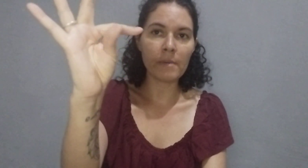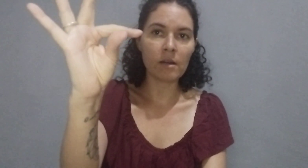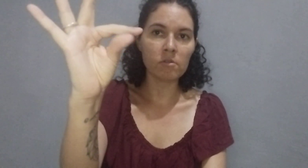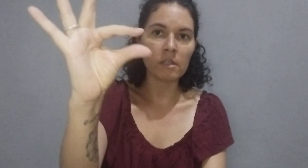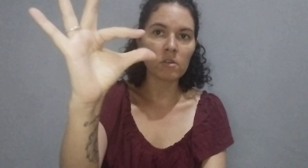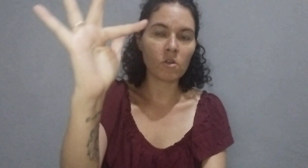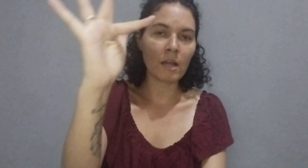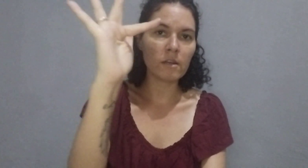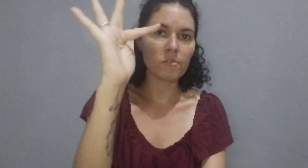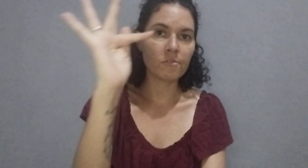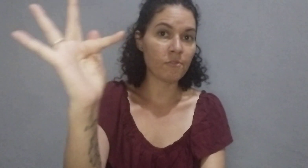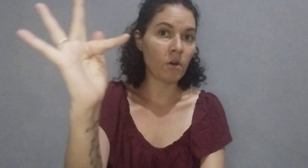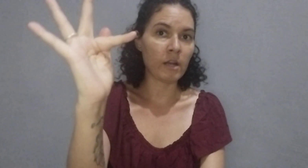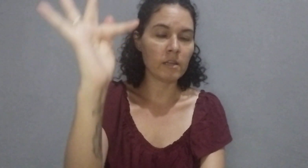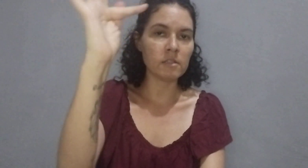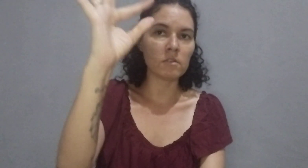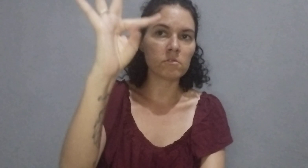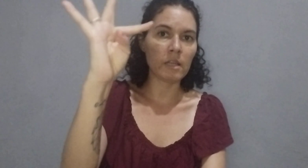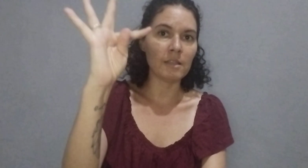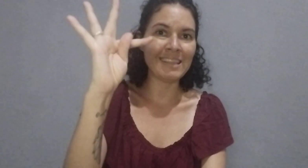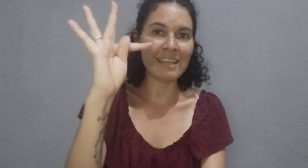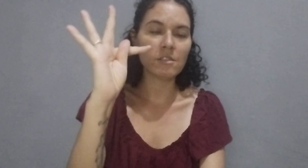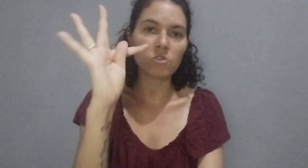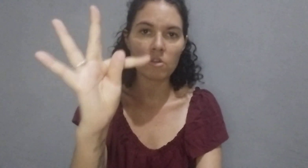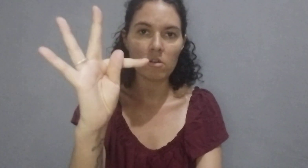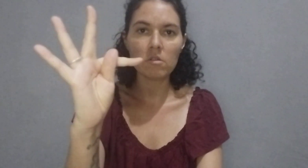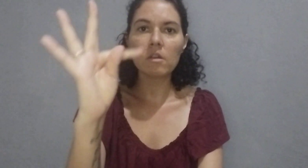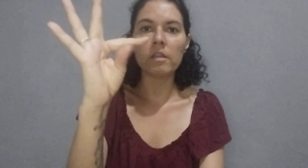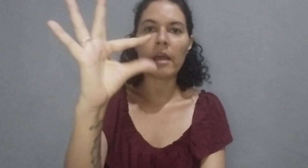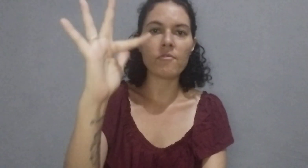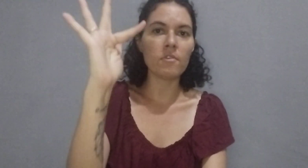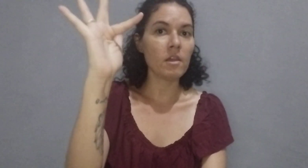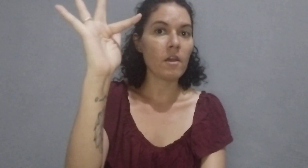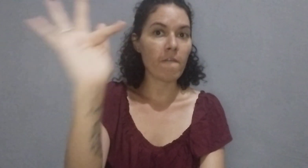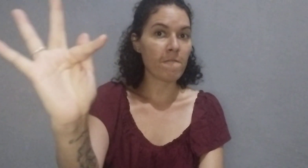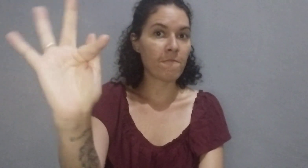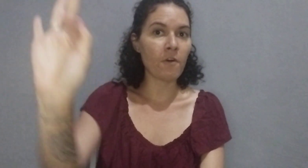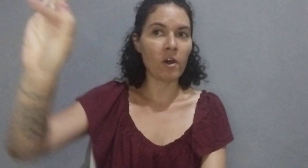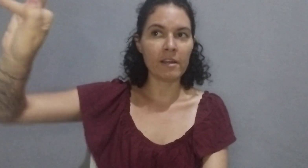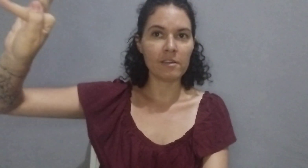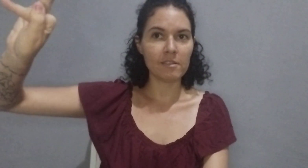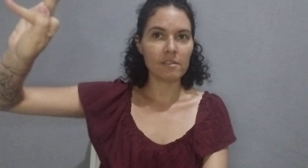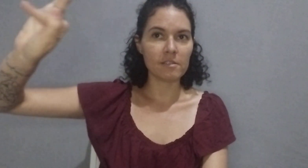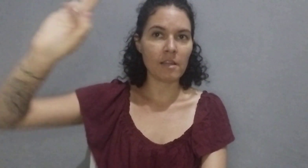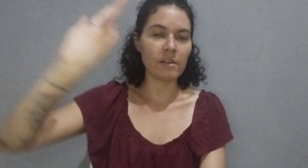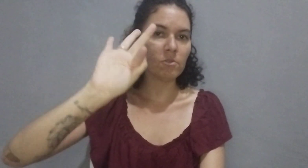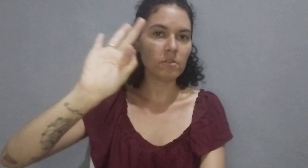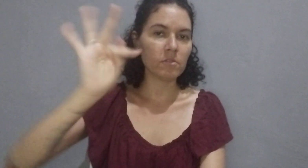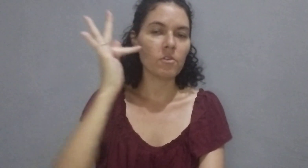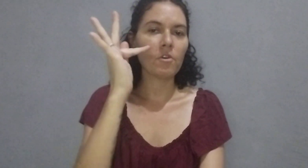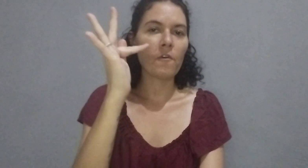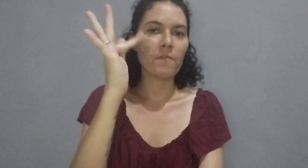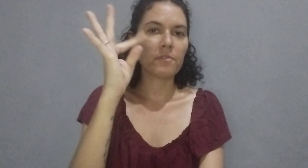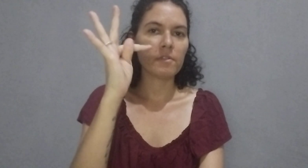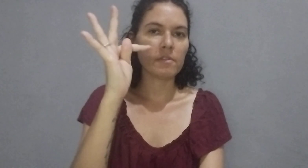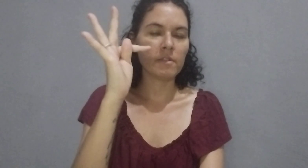pegar o dedo e colocar fora. Então, T dentro e F fora, certo?